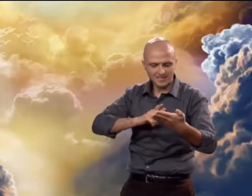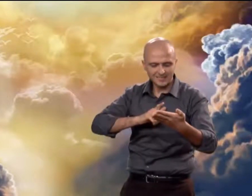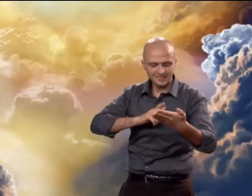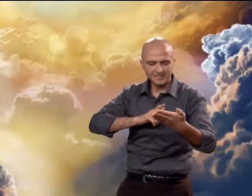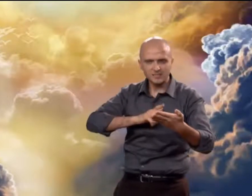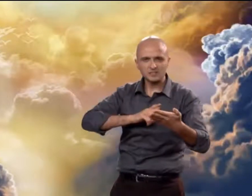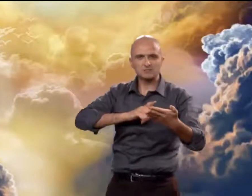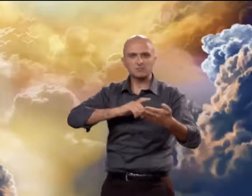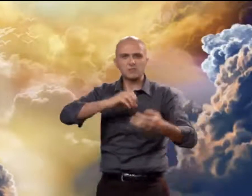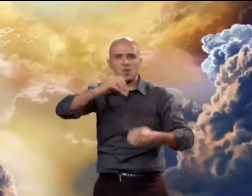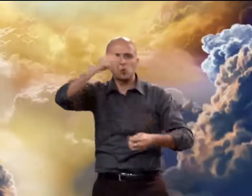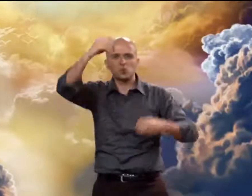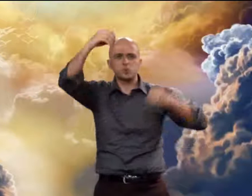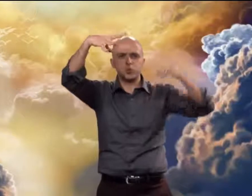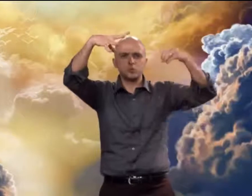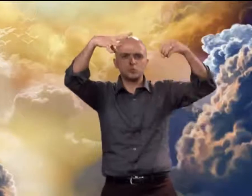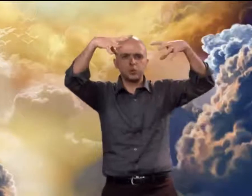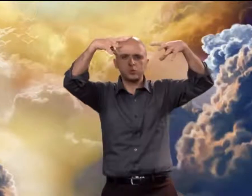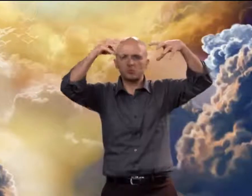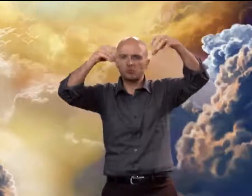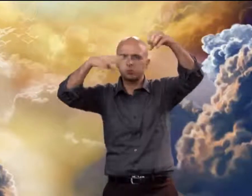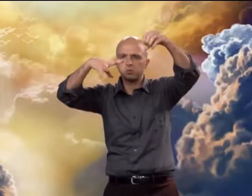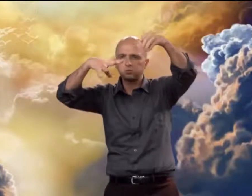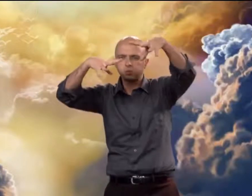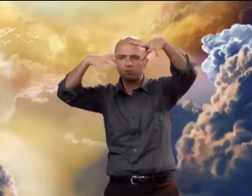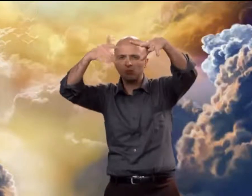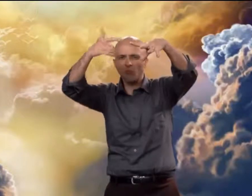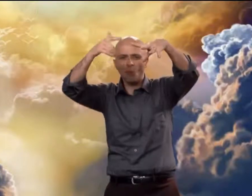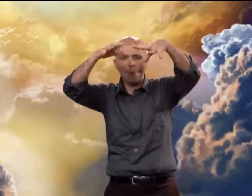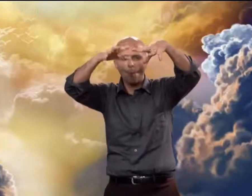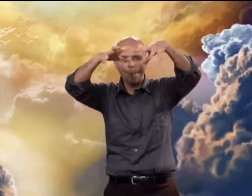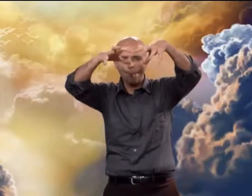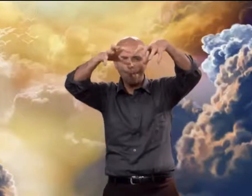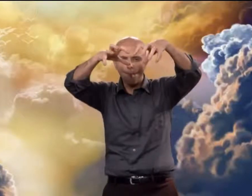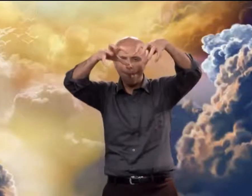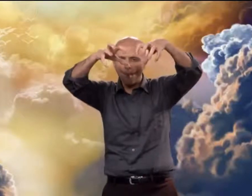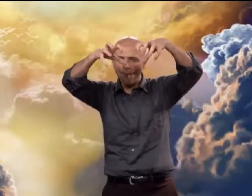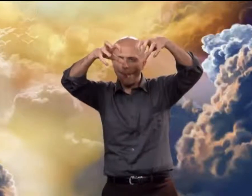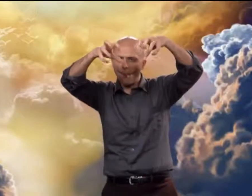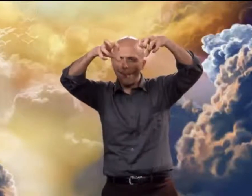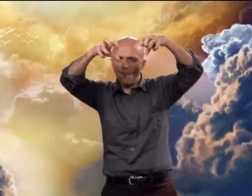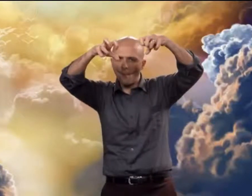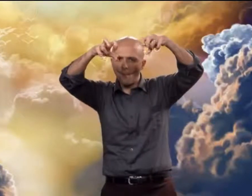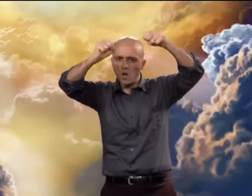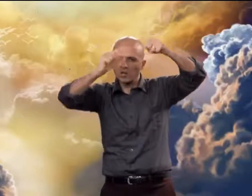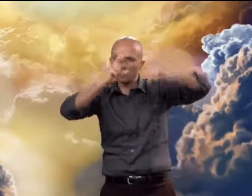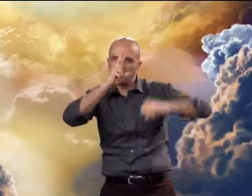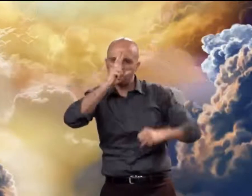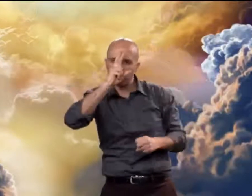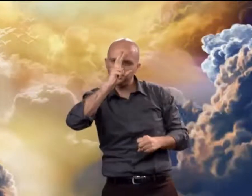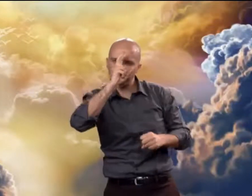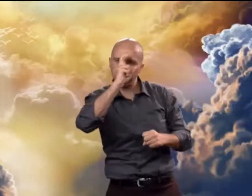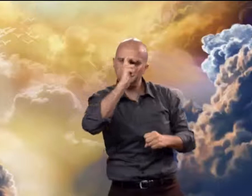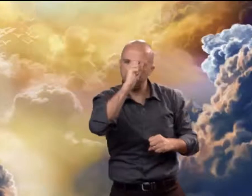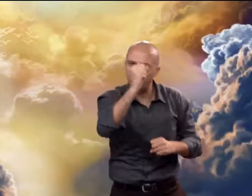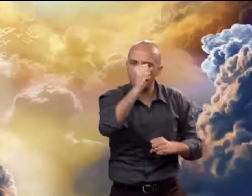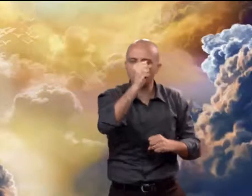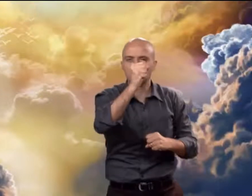virem estas coisas acontecendo, saibam que o reino de Deus está próximo. Entre os cristãos, o amor a Cristo e a fé em